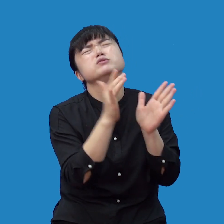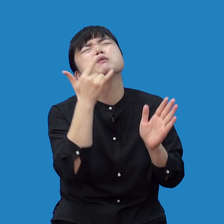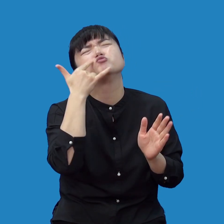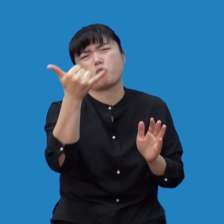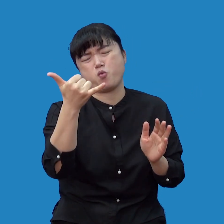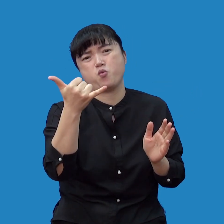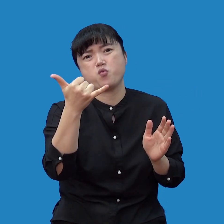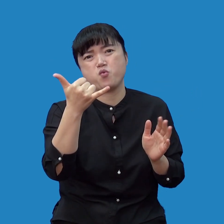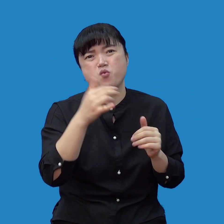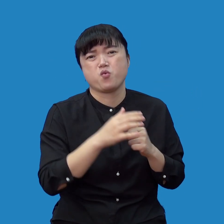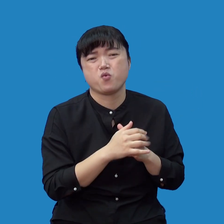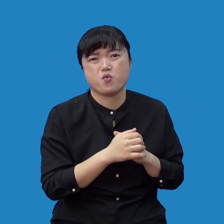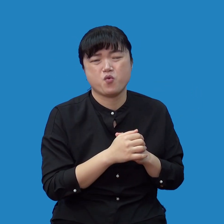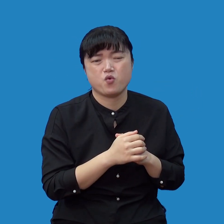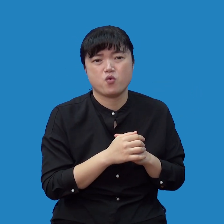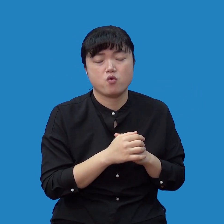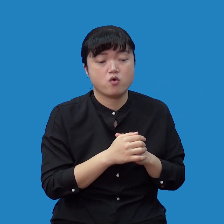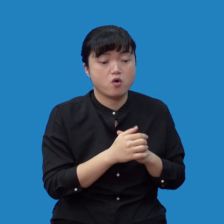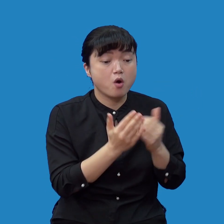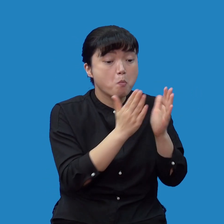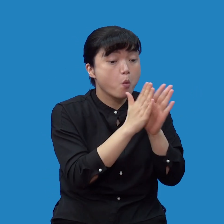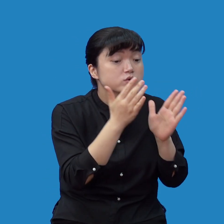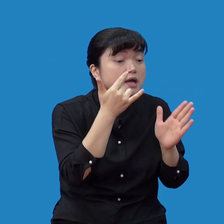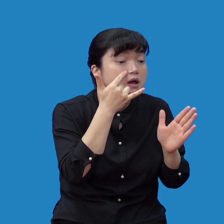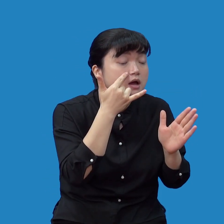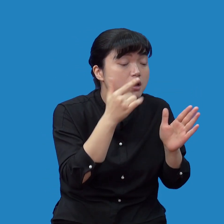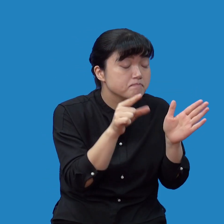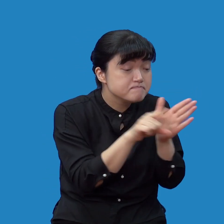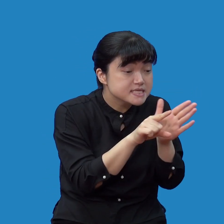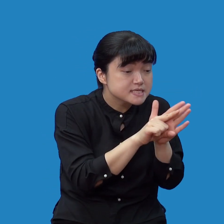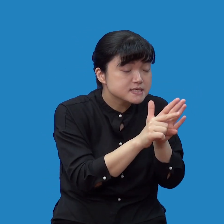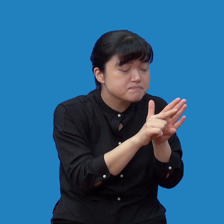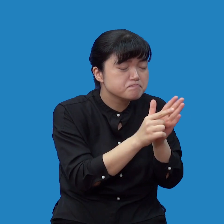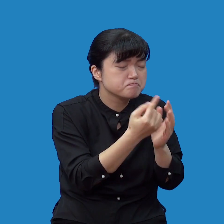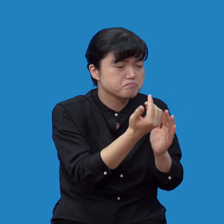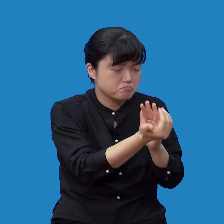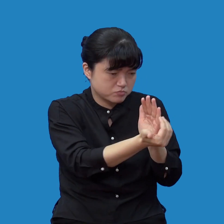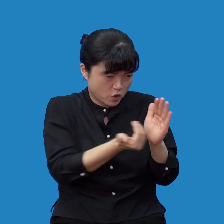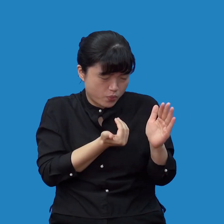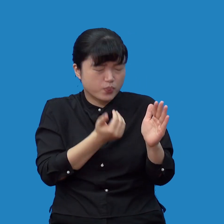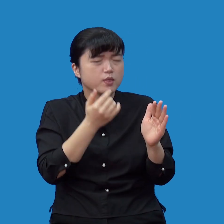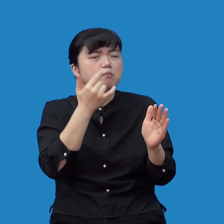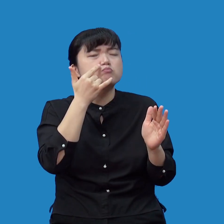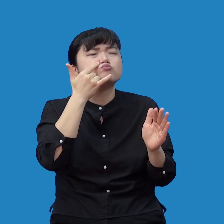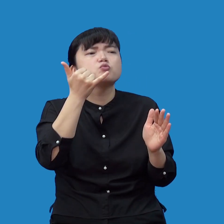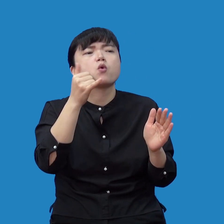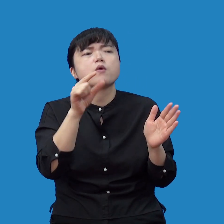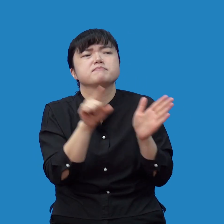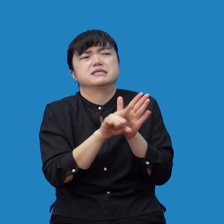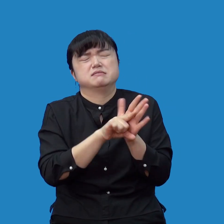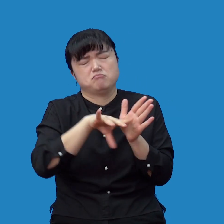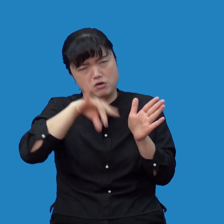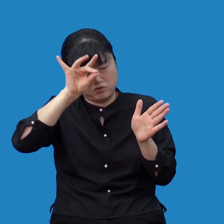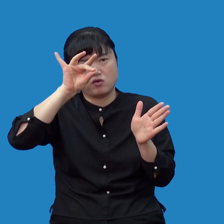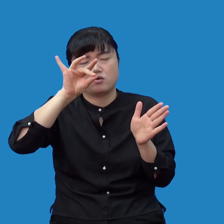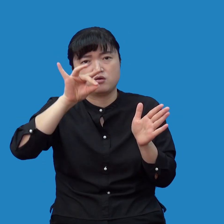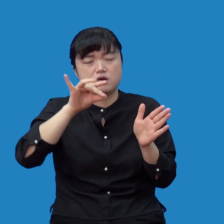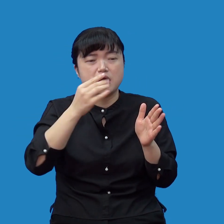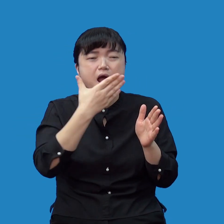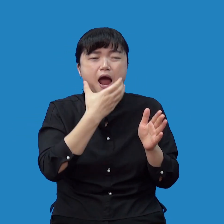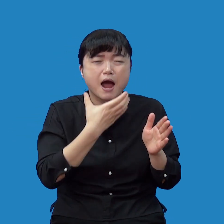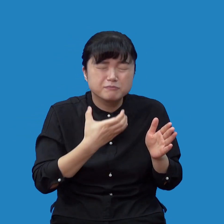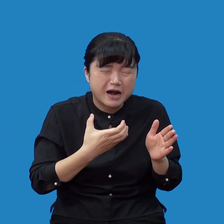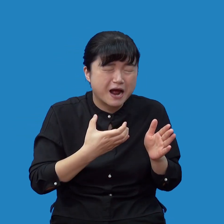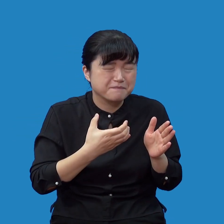믿음이죠. 모세의 믿음 이전에 부모의 믿음이 먼저 있었다는 겁니다. 물론 이 아브라함 같이